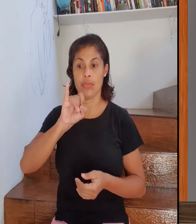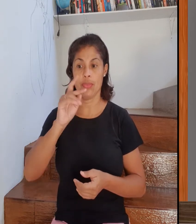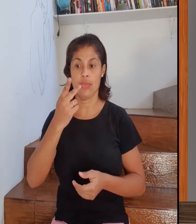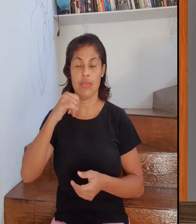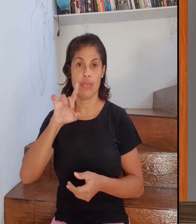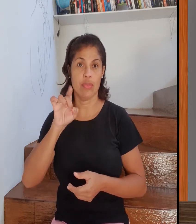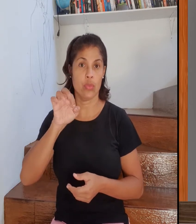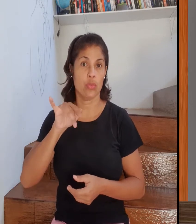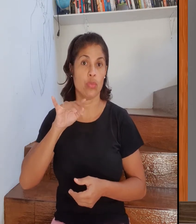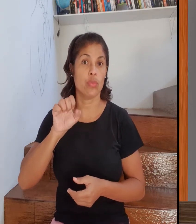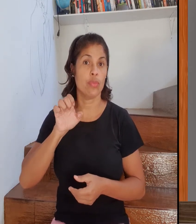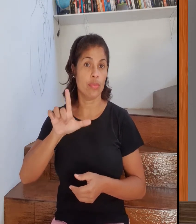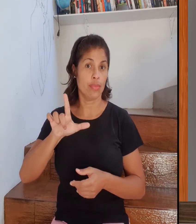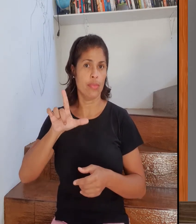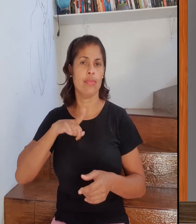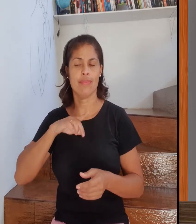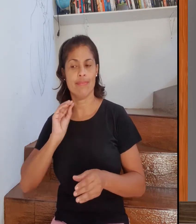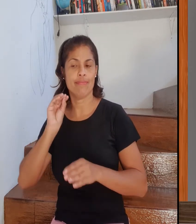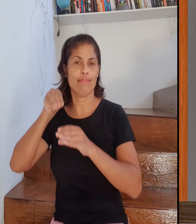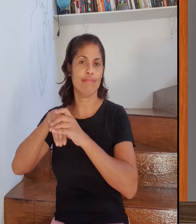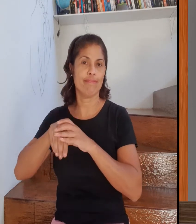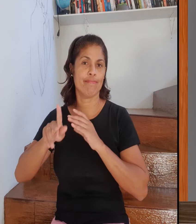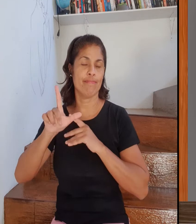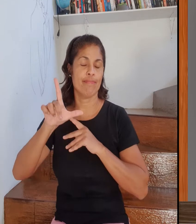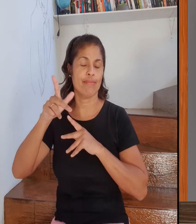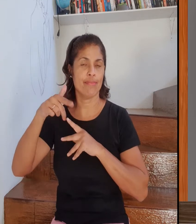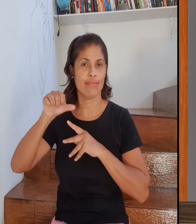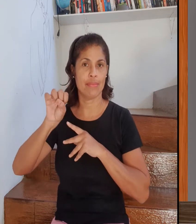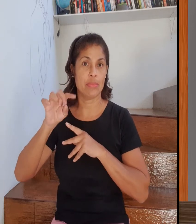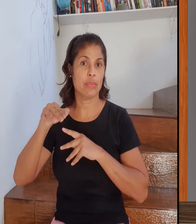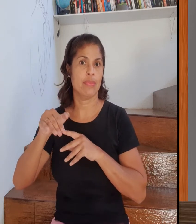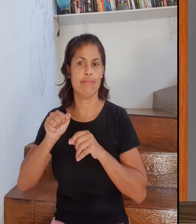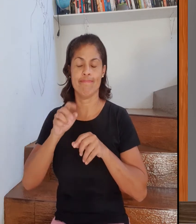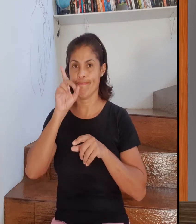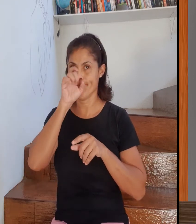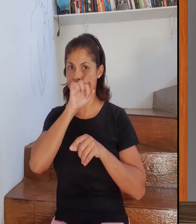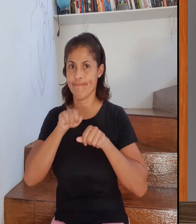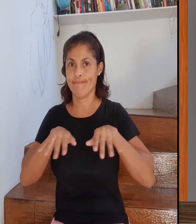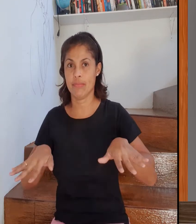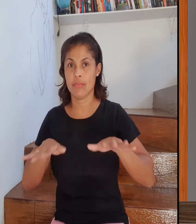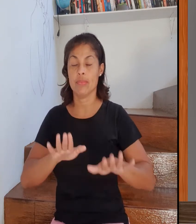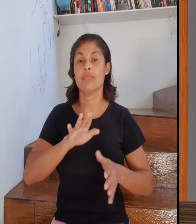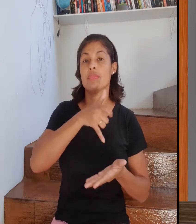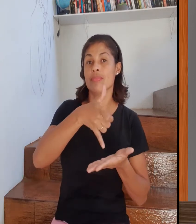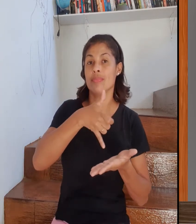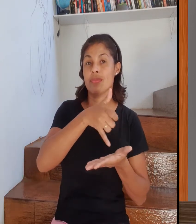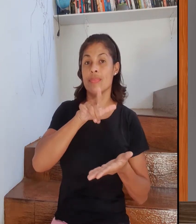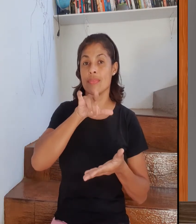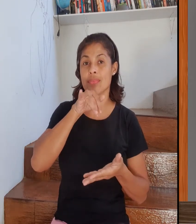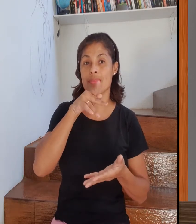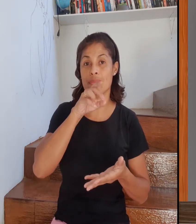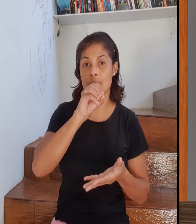hidrossolúveis concentram-se no plasma e têm dificuldade para serem distribuídos. Já os lipossolúveis são